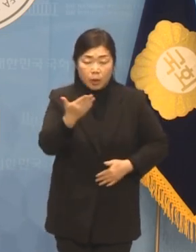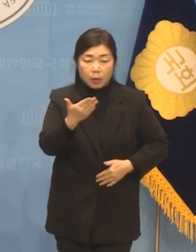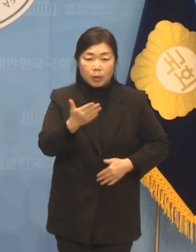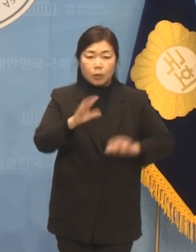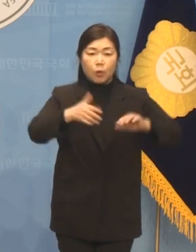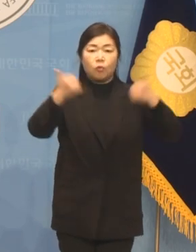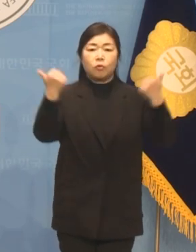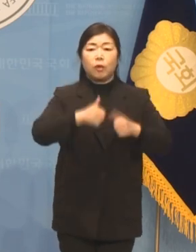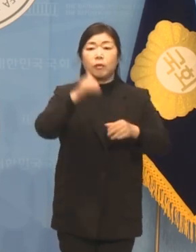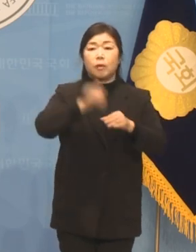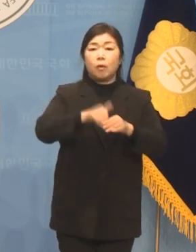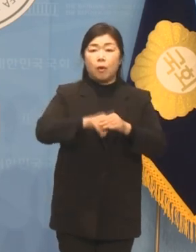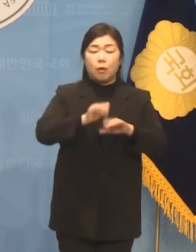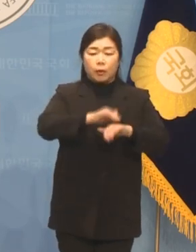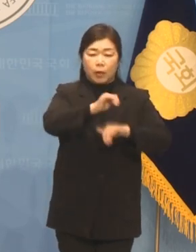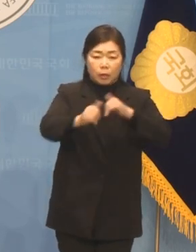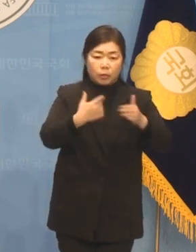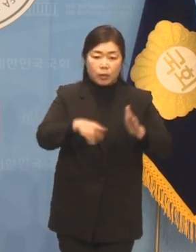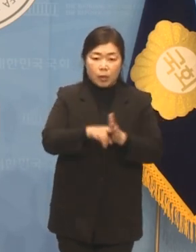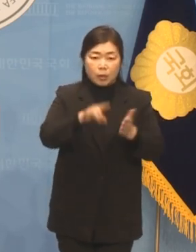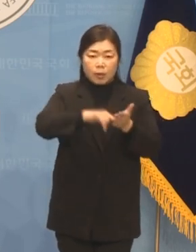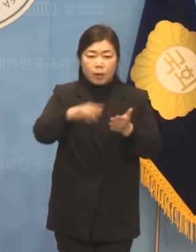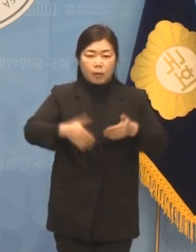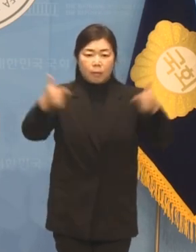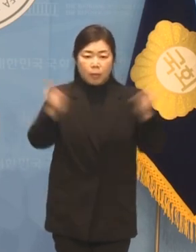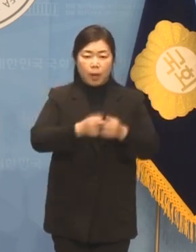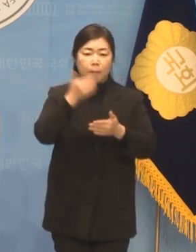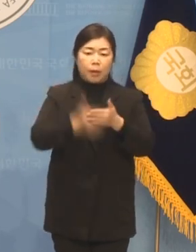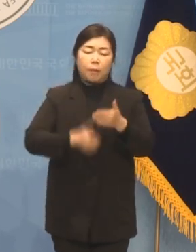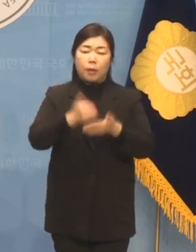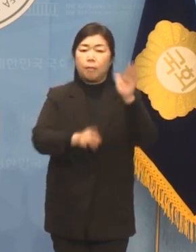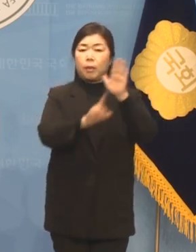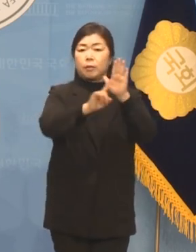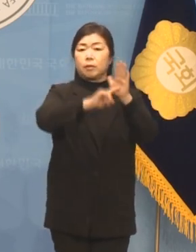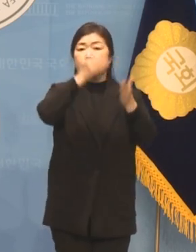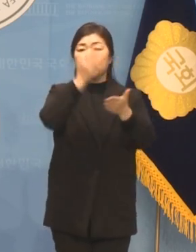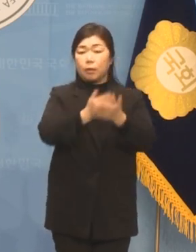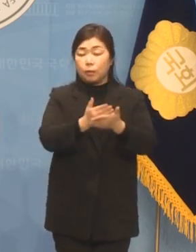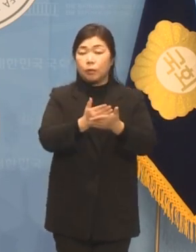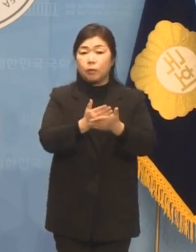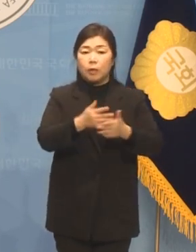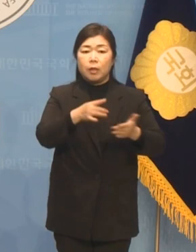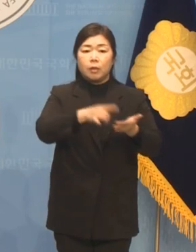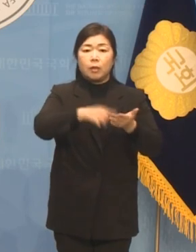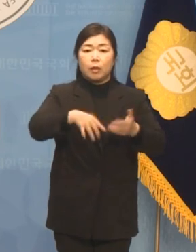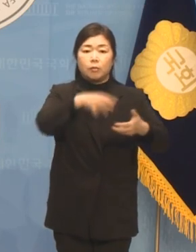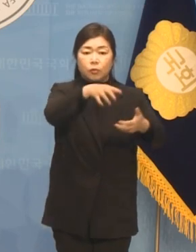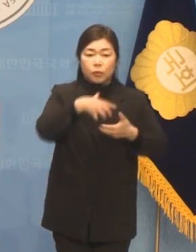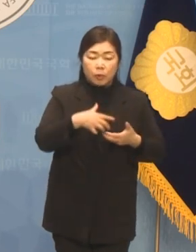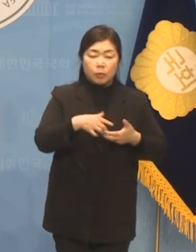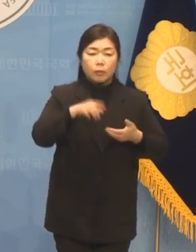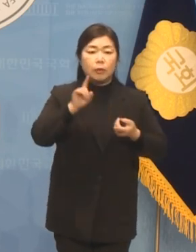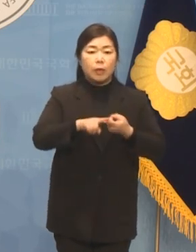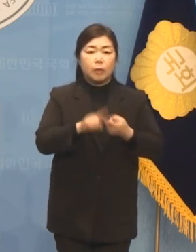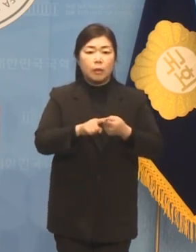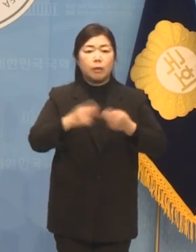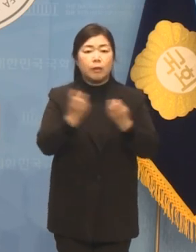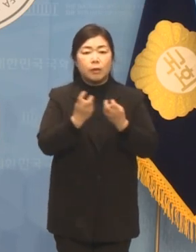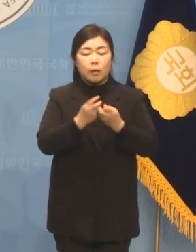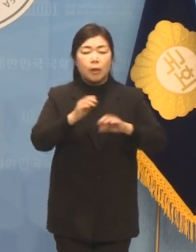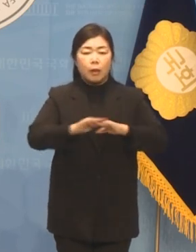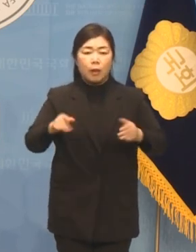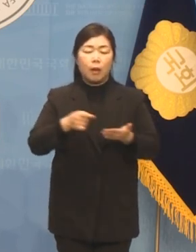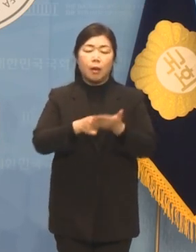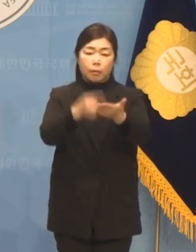개입을 위한 포퓰리즘 감세 주장을 멈추고 갈수록 심각해지는 세수 펑크에 대한대 을 제시하시기